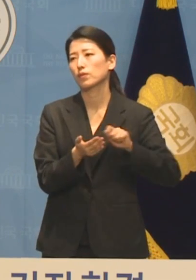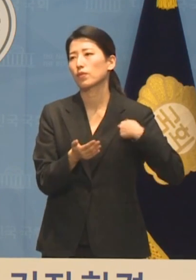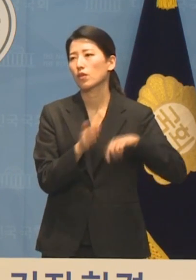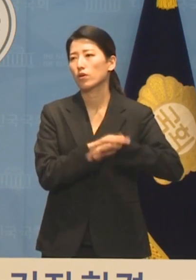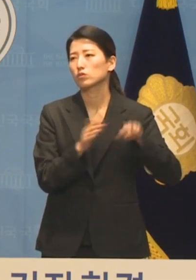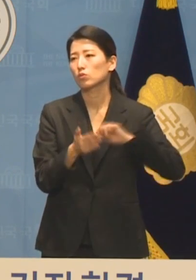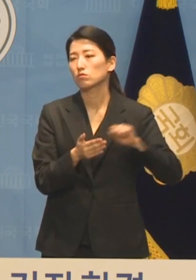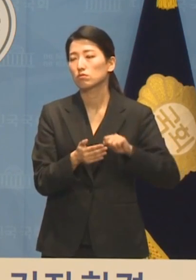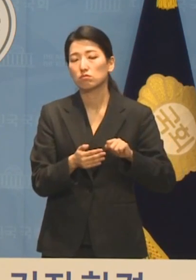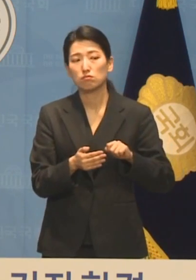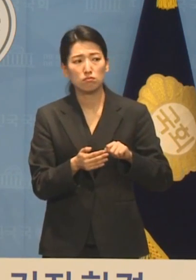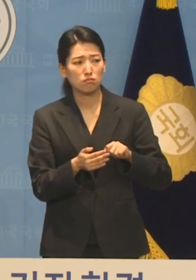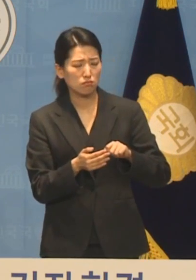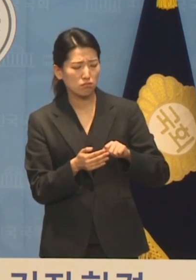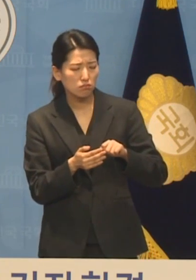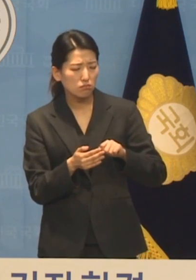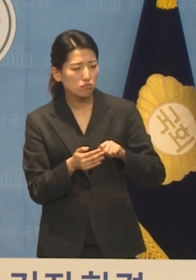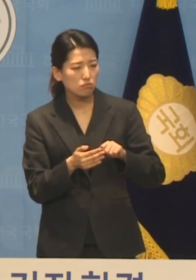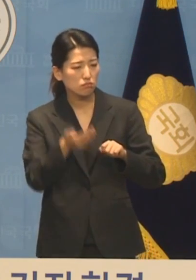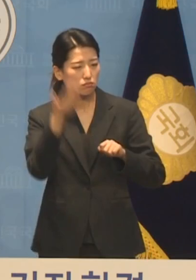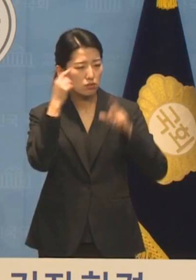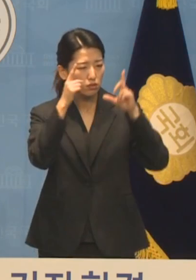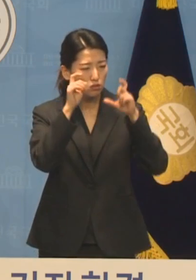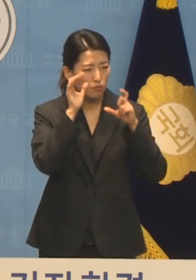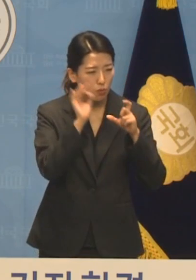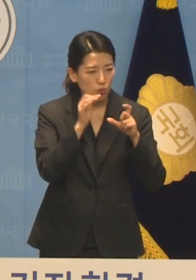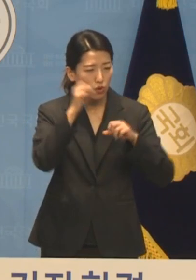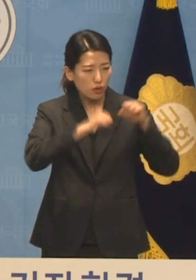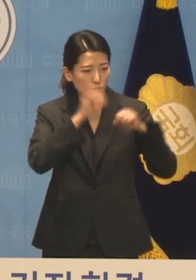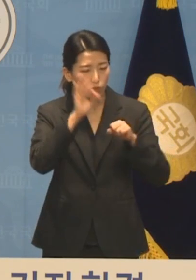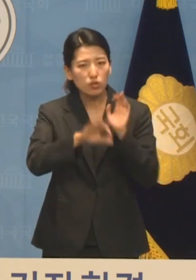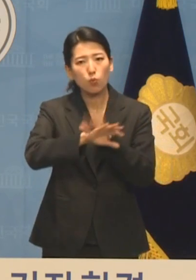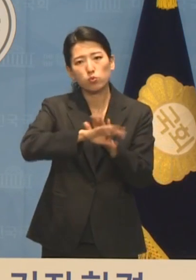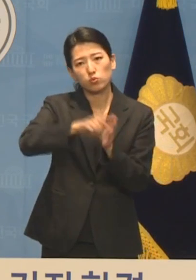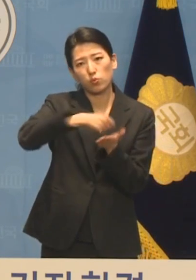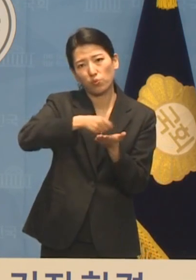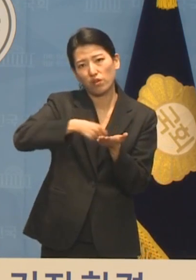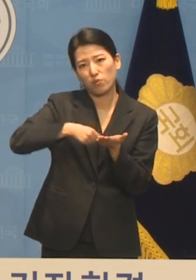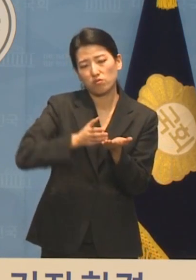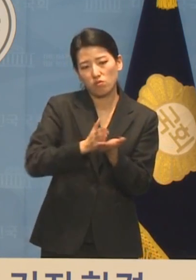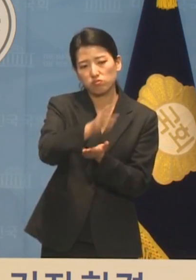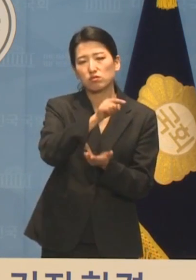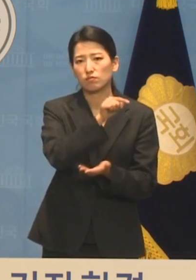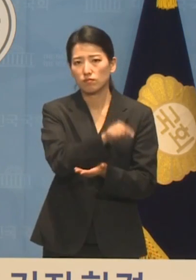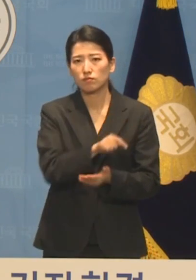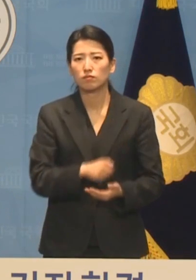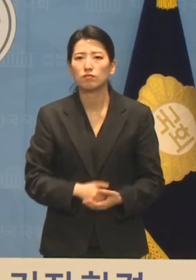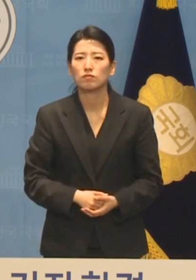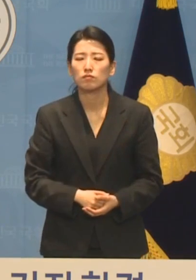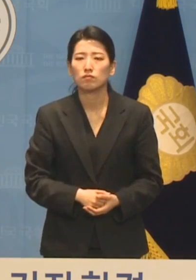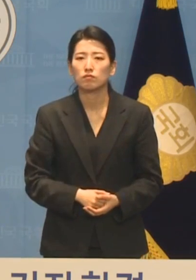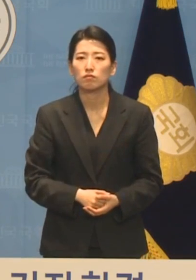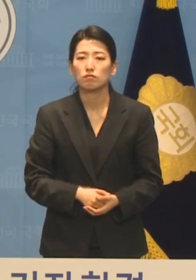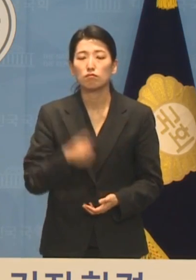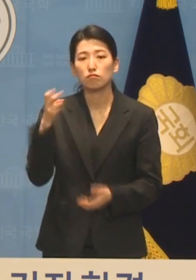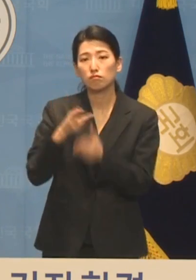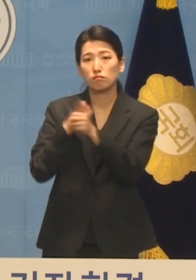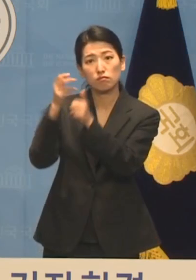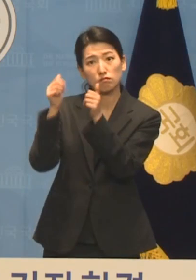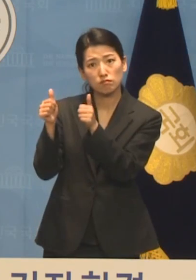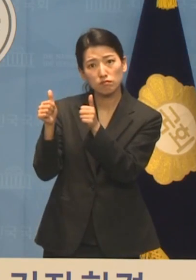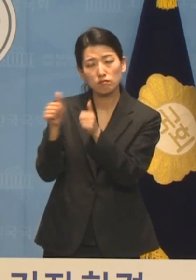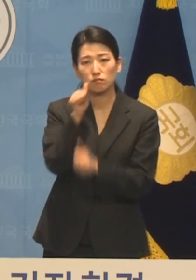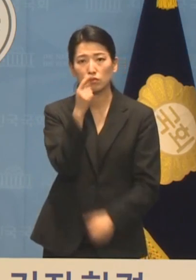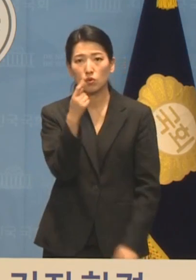과거의 사진들이 무수히 발견됐습니다. 문제는 헌재가 홍장원의 수사 단계 신문 조서에 대해